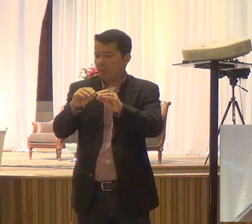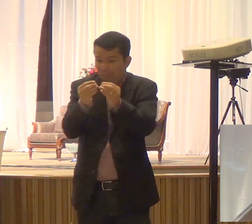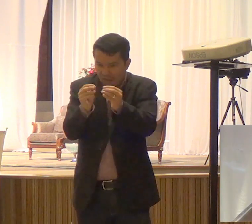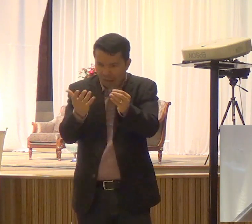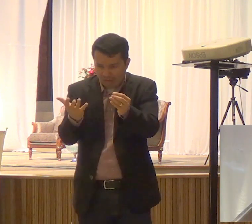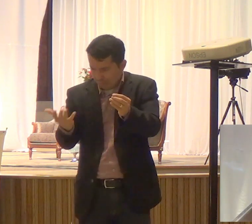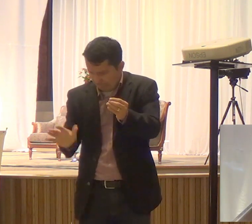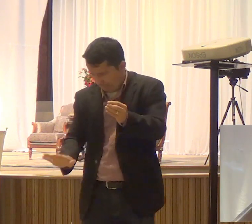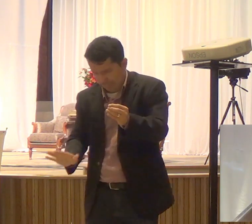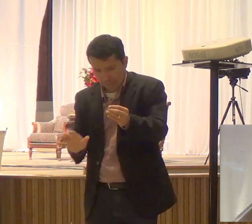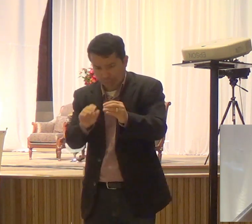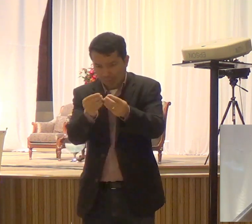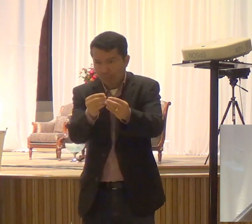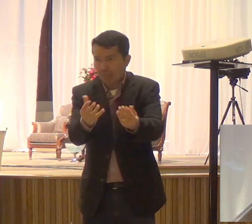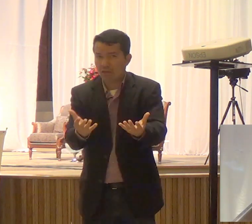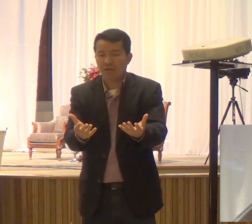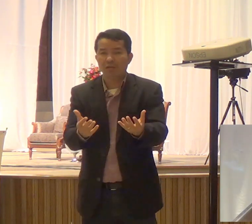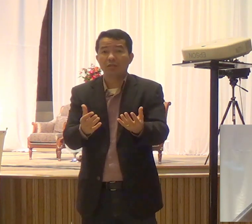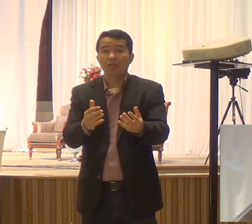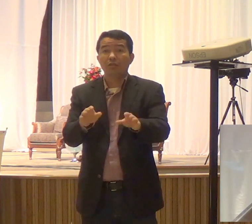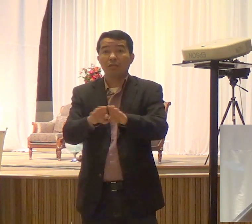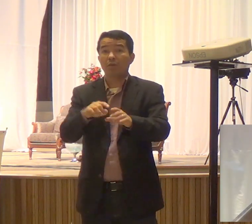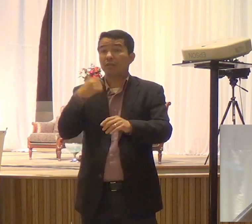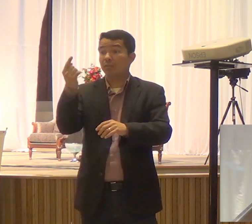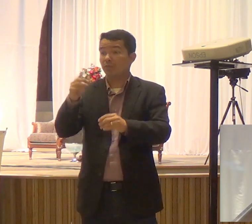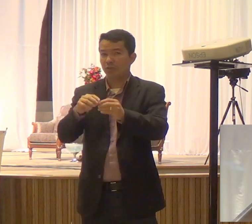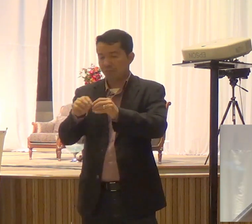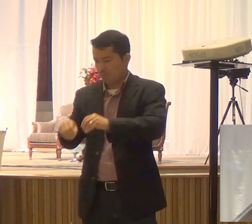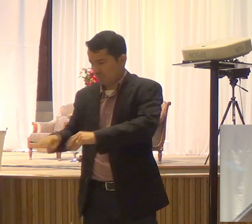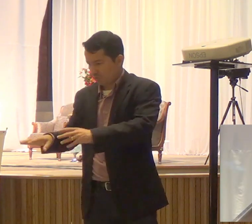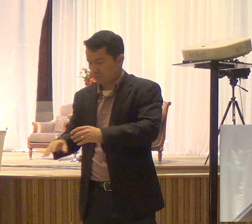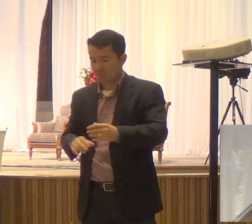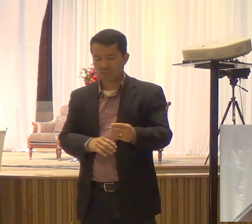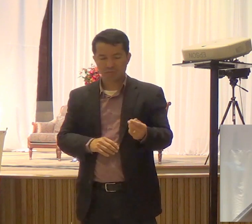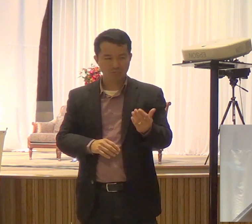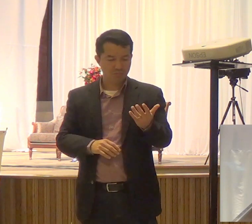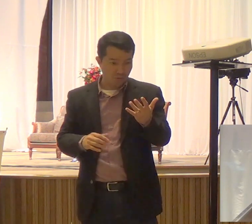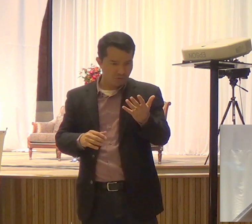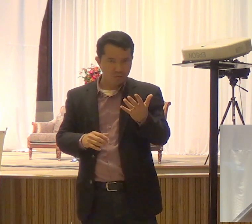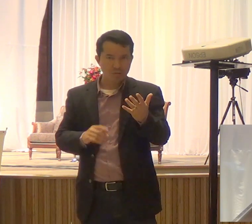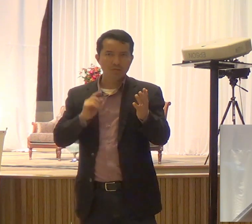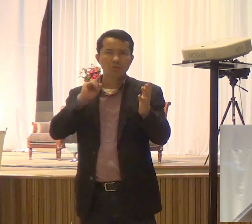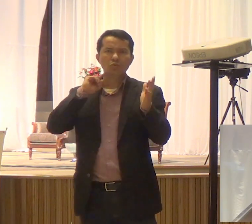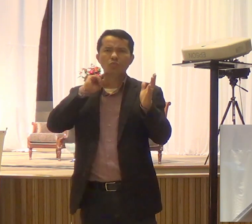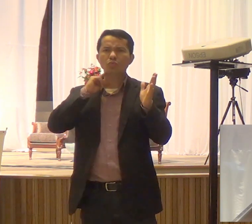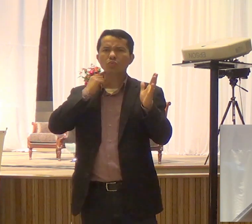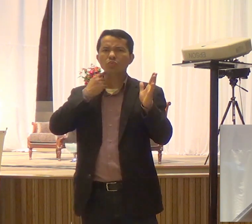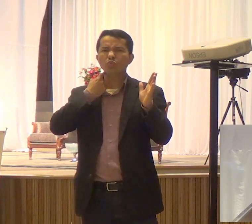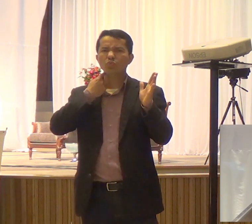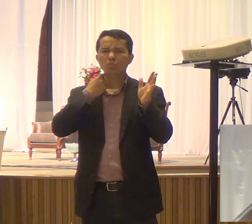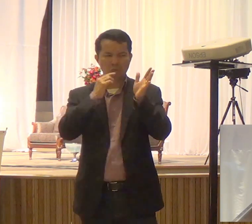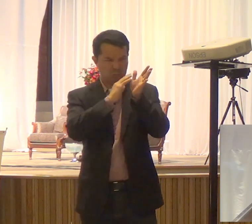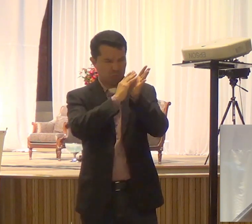estranho. Sabe o que acontece? As suas mãos, elas ficam sujas, elas ficam cheias